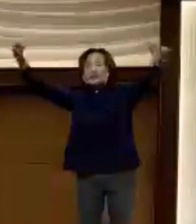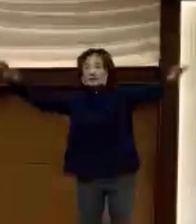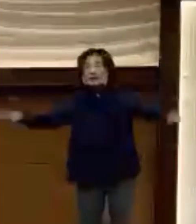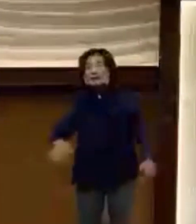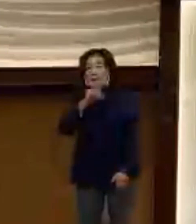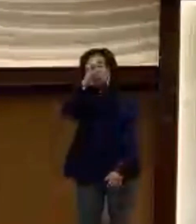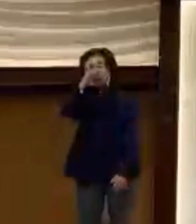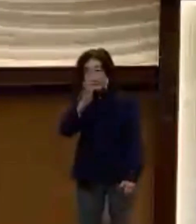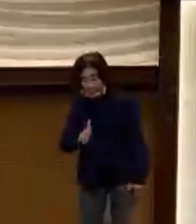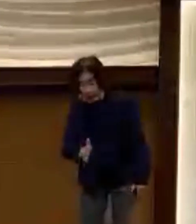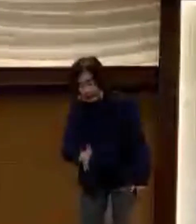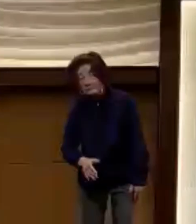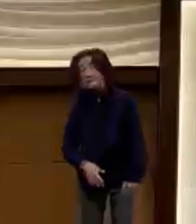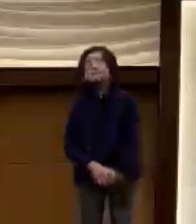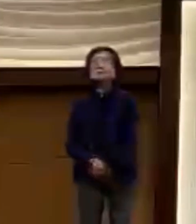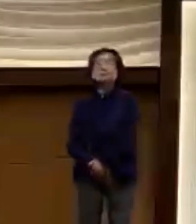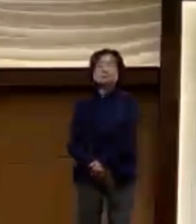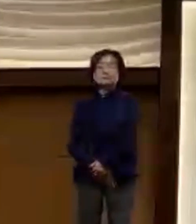します。